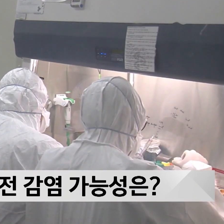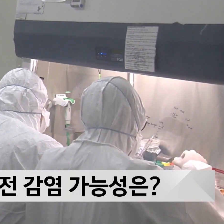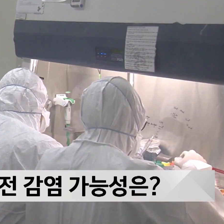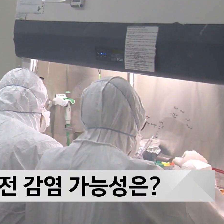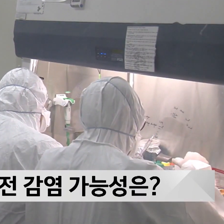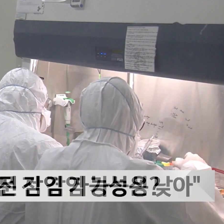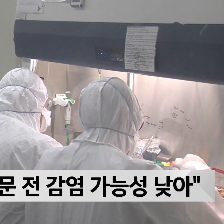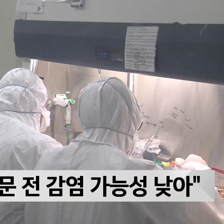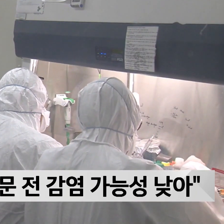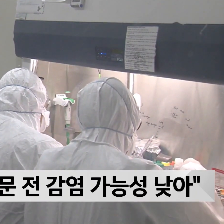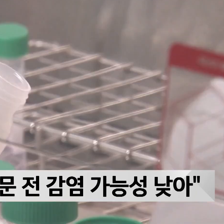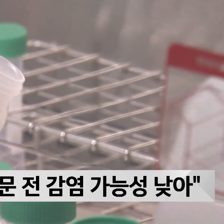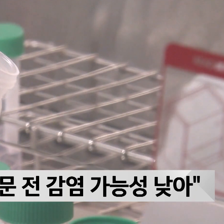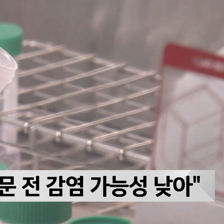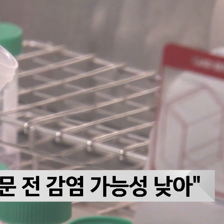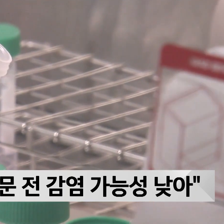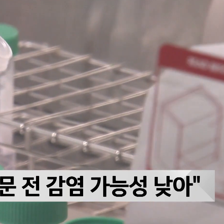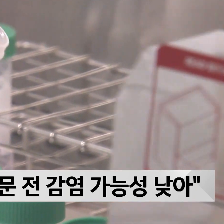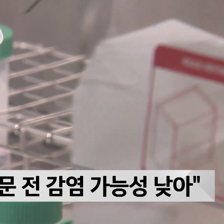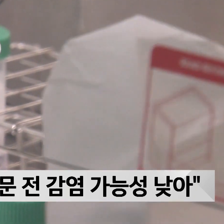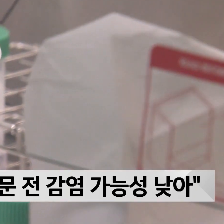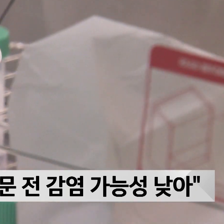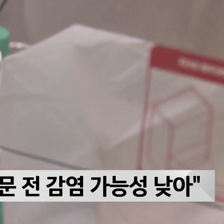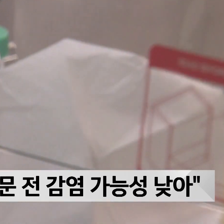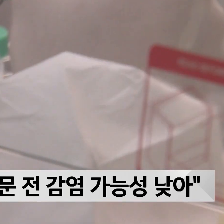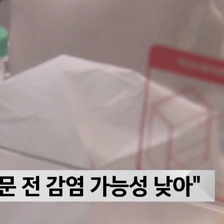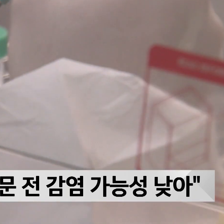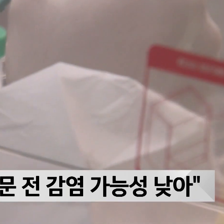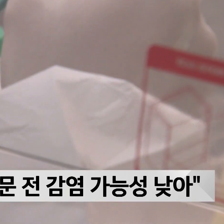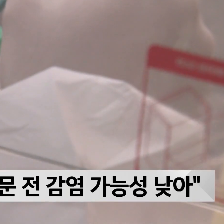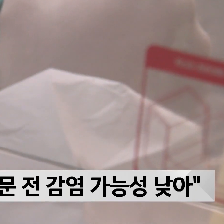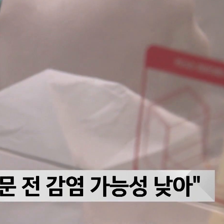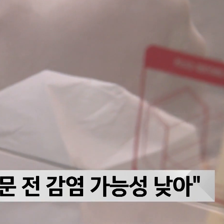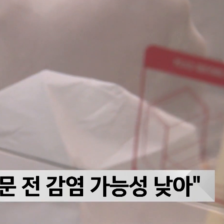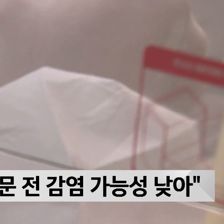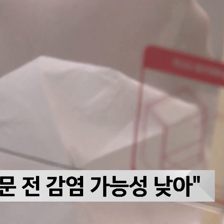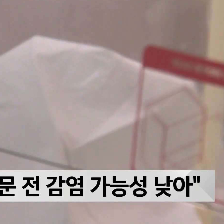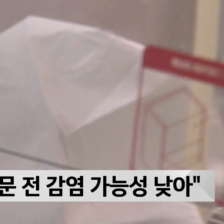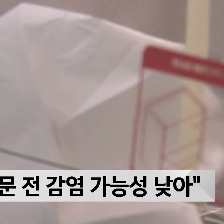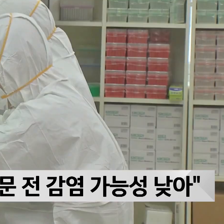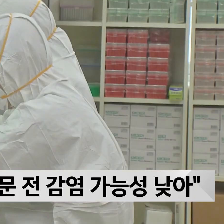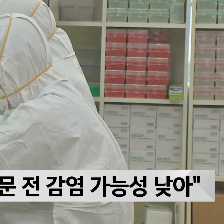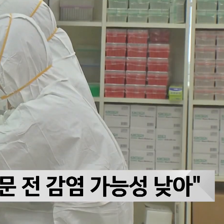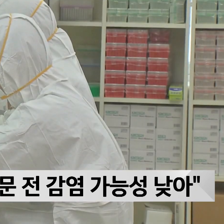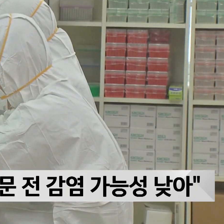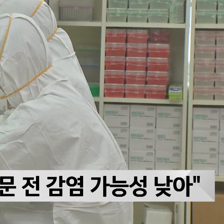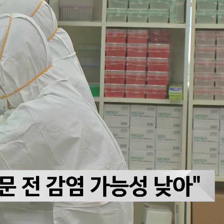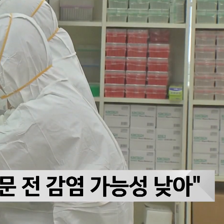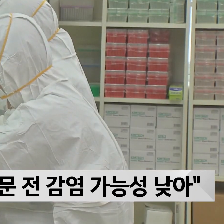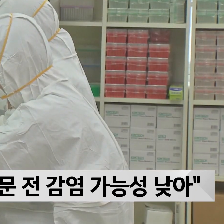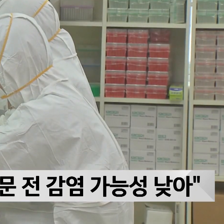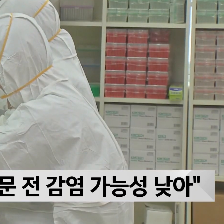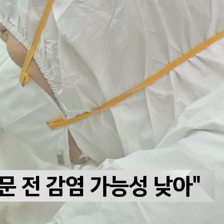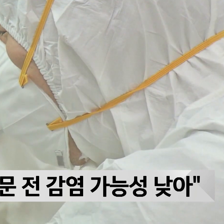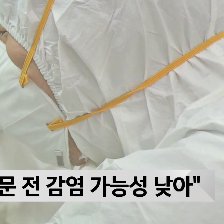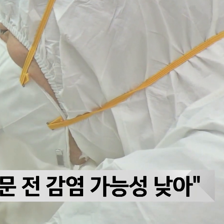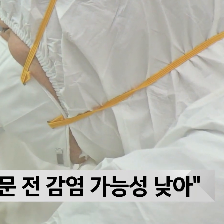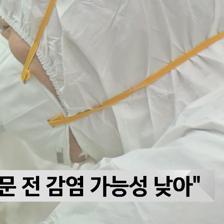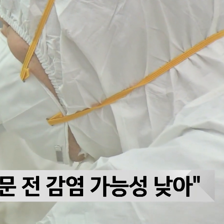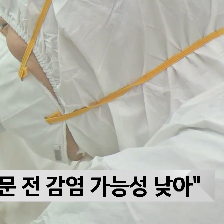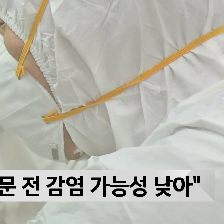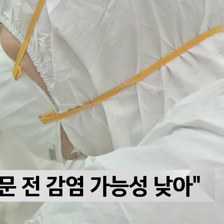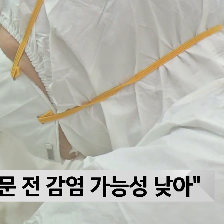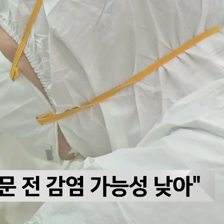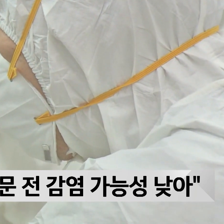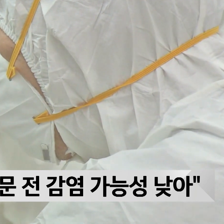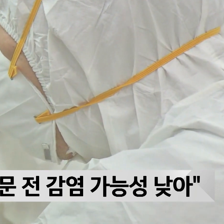있습니다만은 18일 이전에 감염됐다고는 저희들은 아직 보지 않고